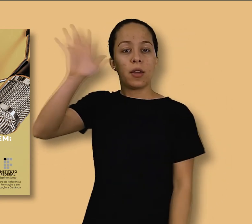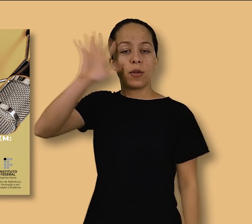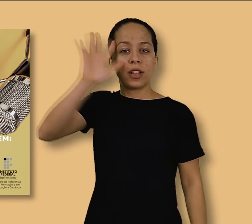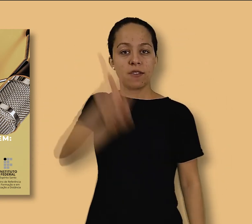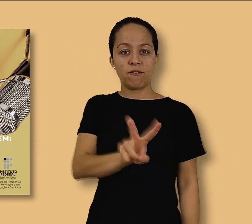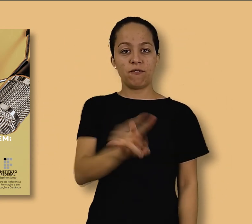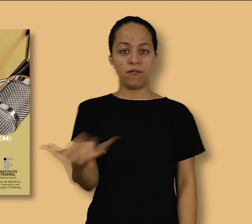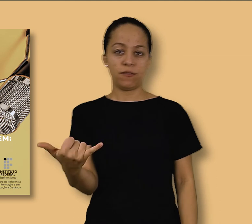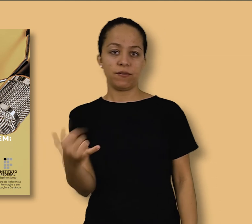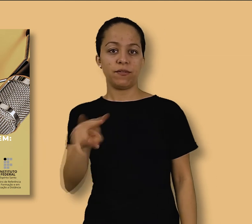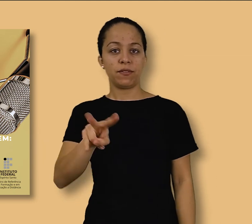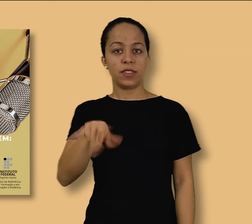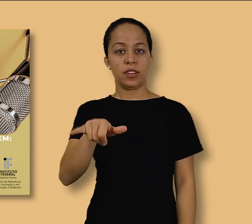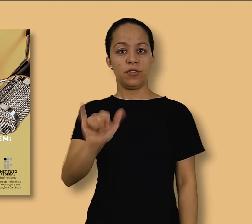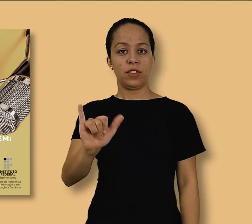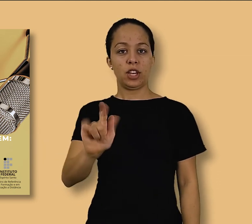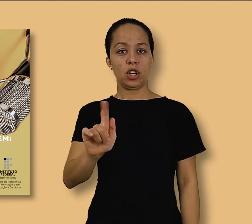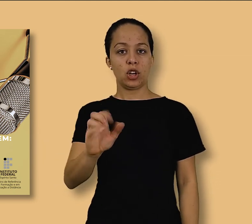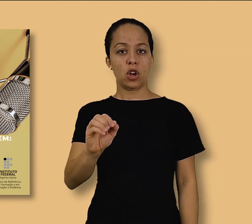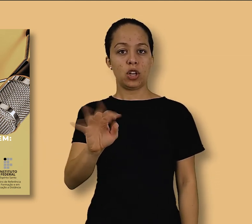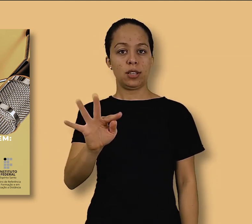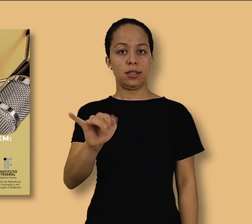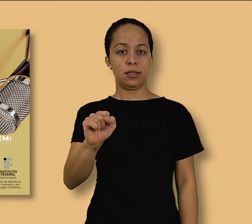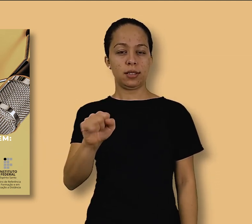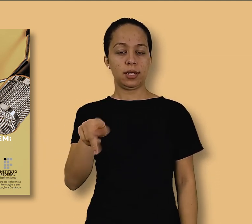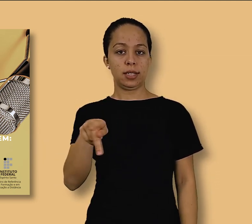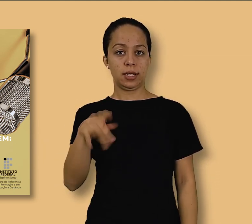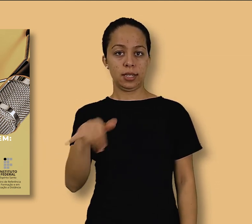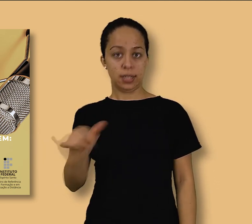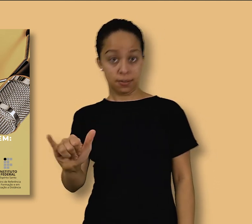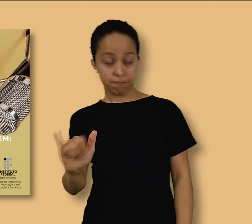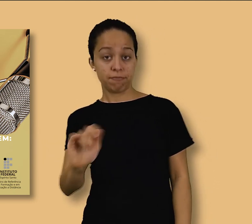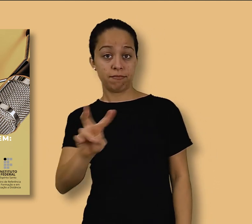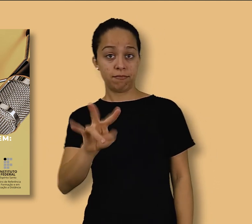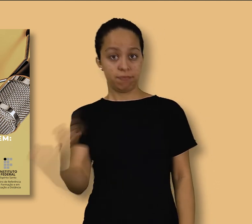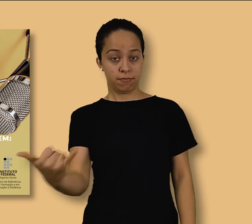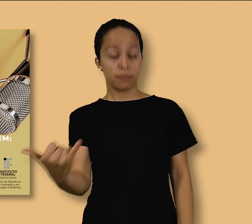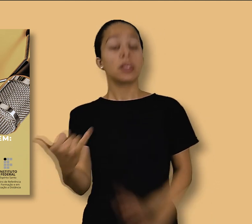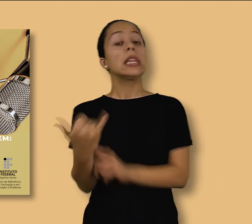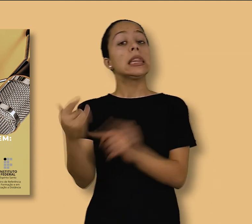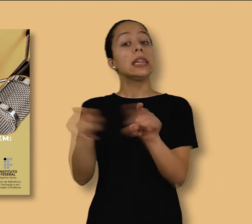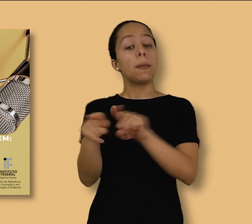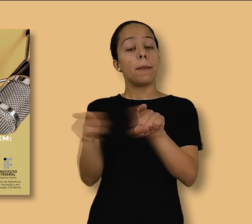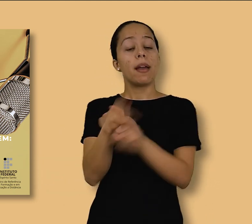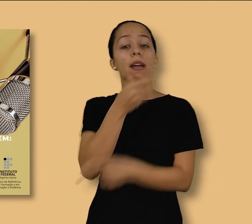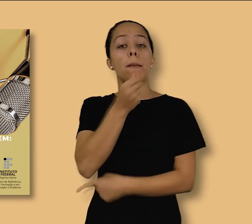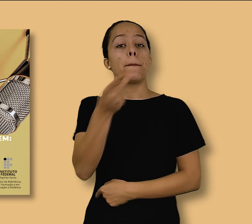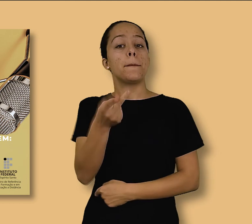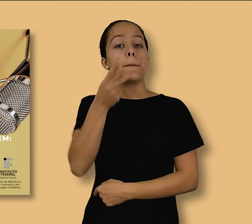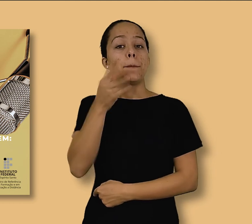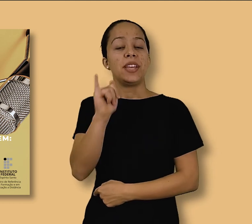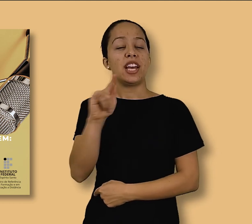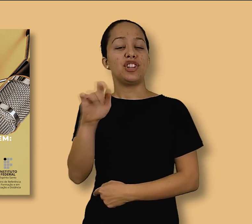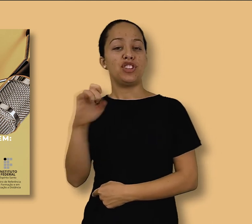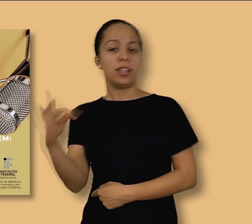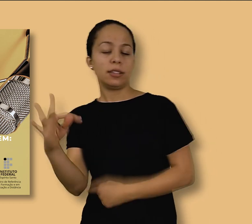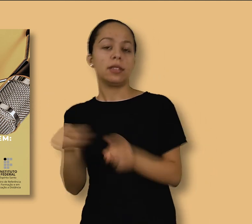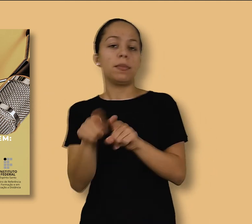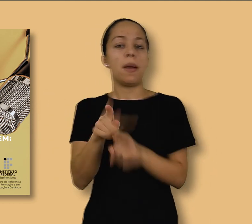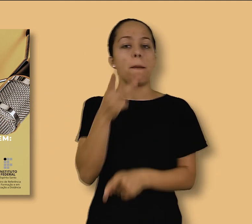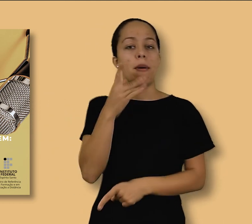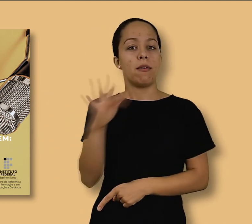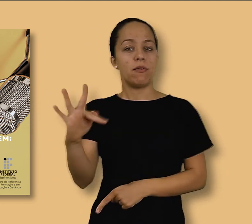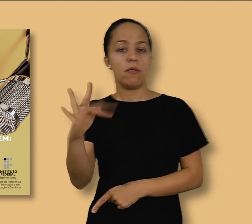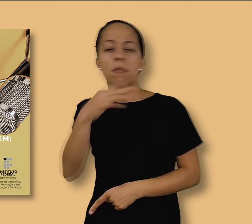a teoria do Vygotsky e também um pouco sobre o Piaget é inclusive um dos materiais também vai falar um pouco sobre o freio e